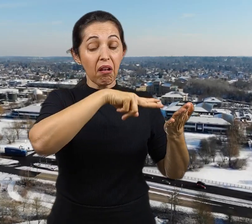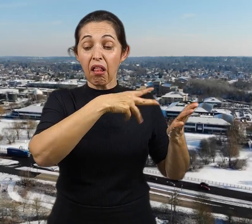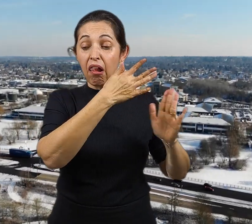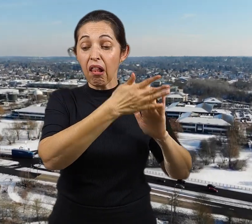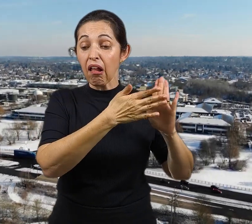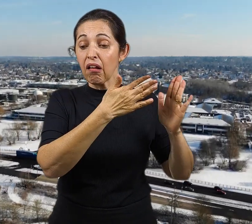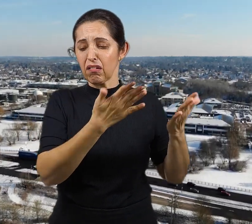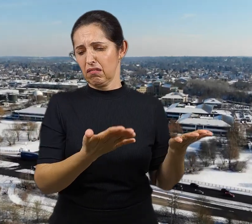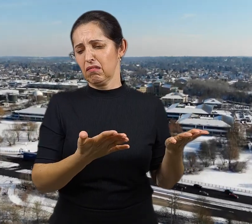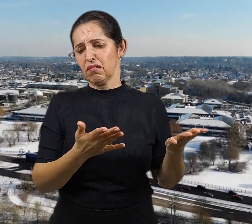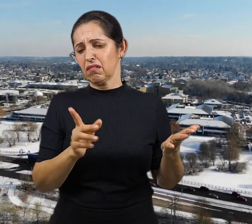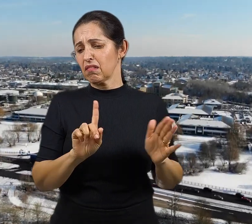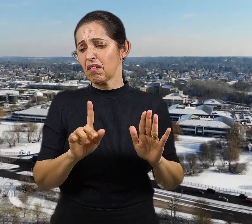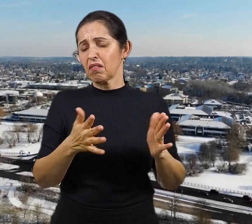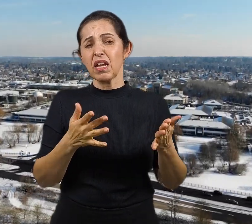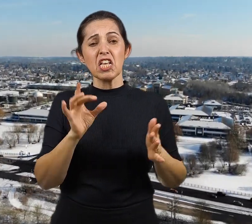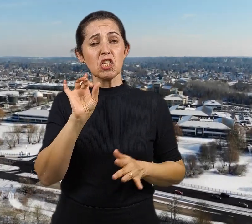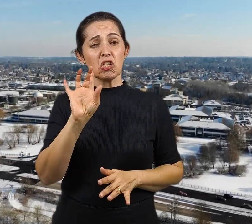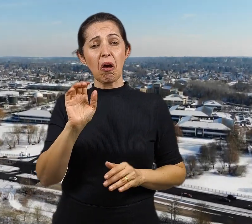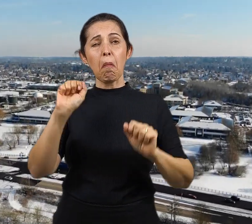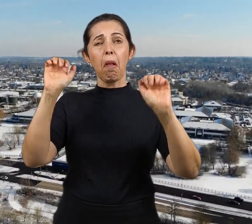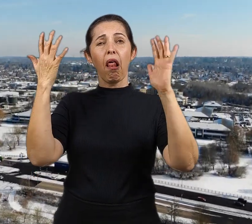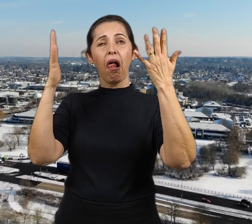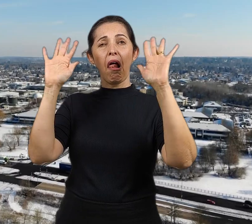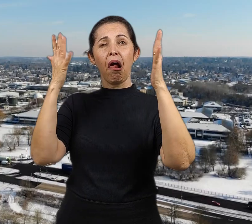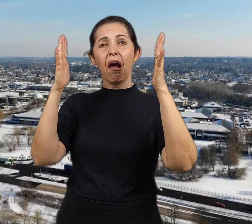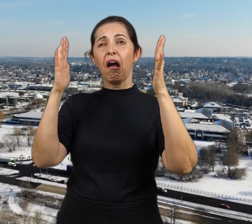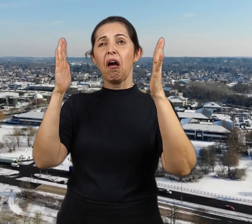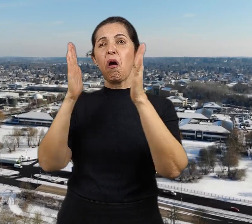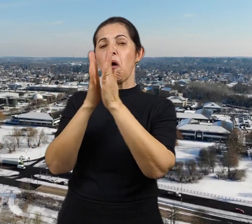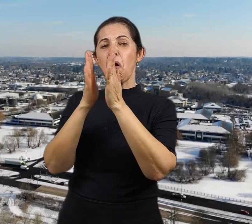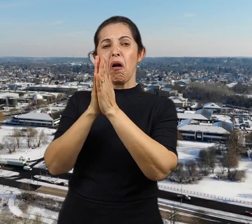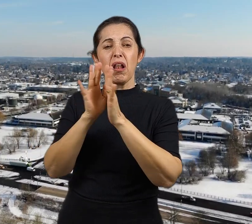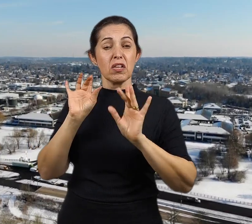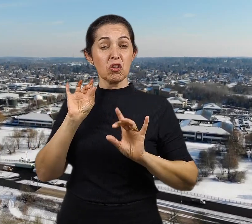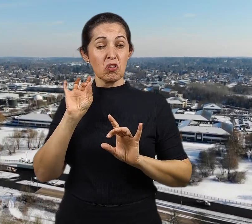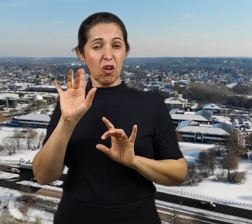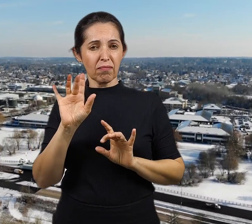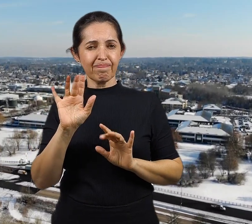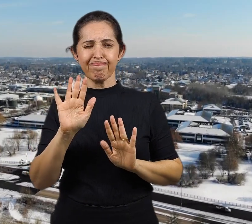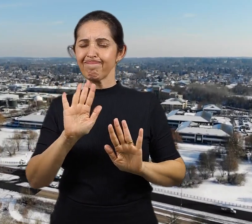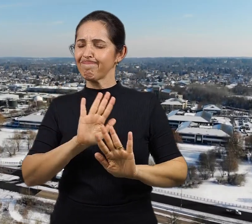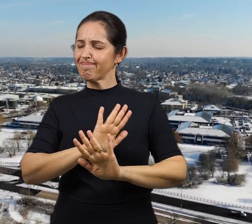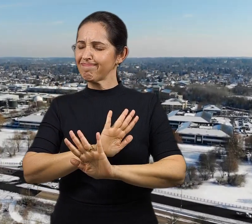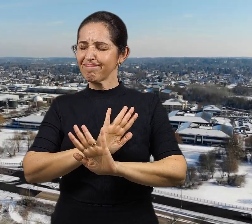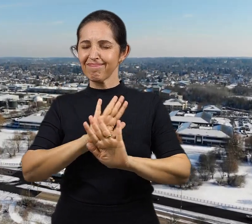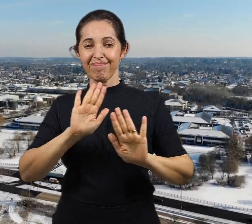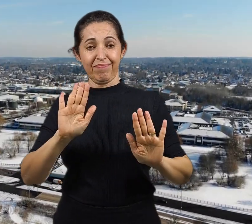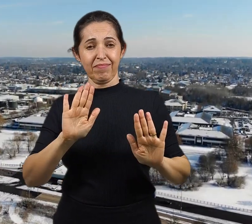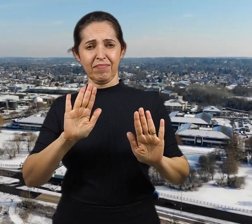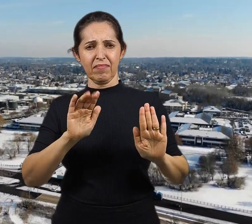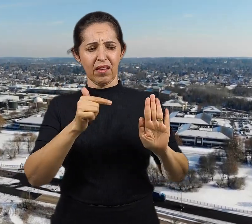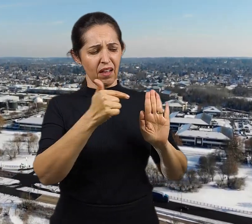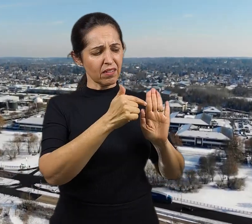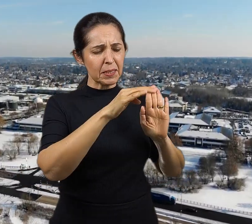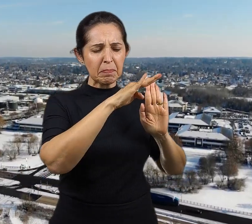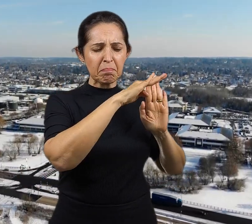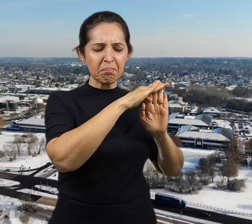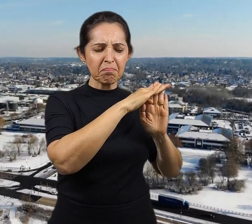bater palma. É isso. A Bíblia tem certos princípios que, se nós não estivermos nele, não